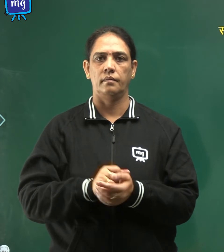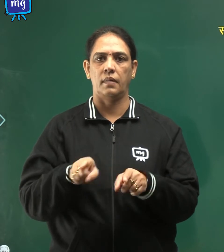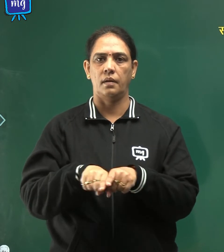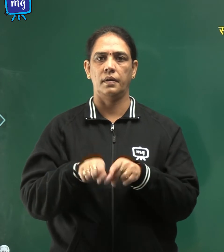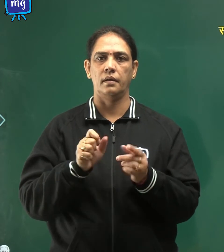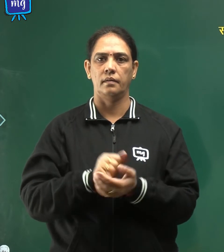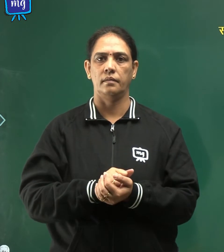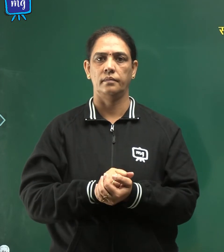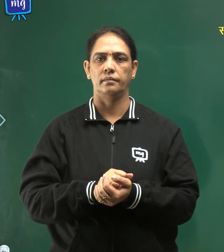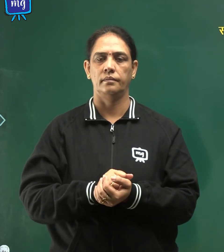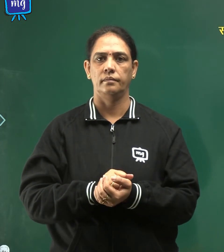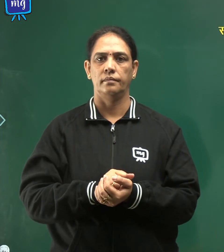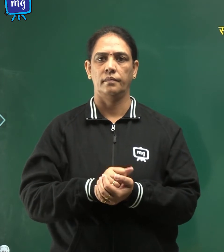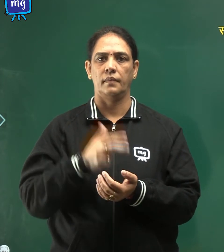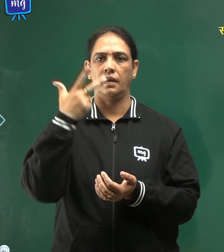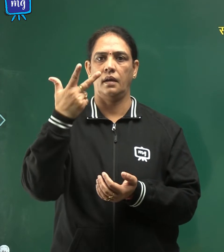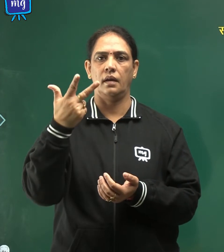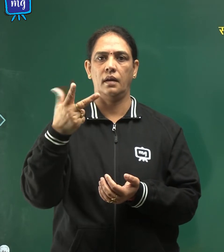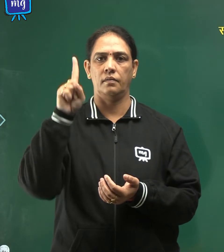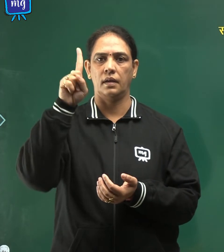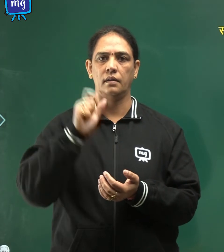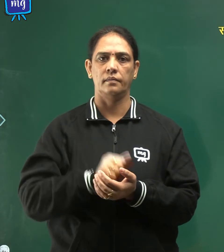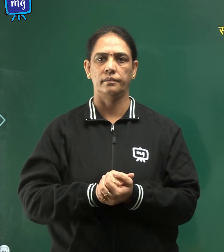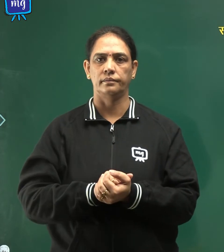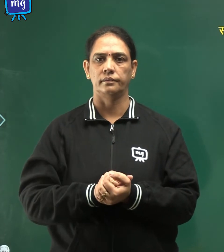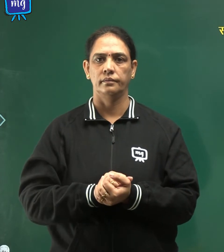बराबर 81।